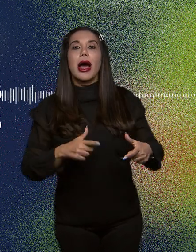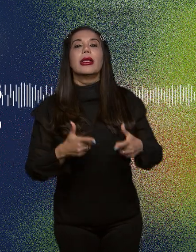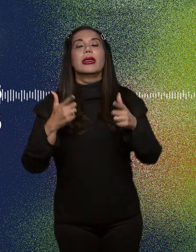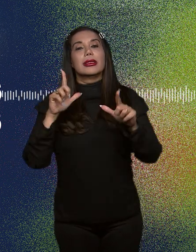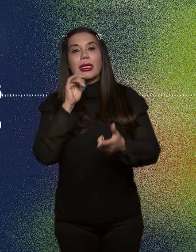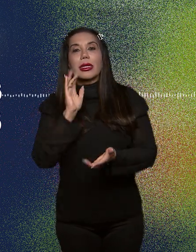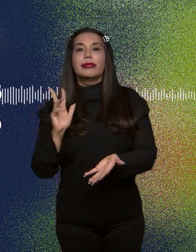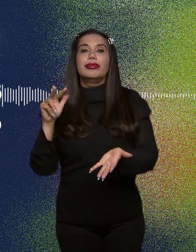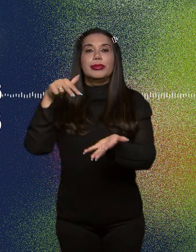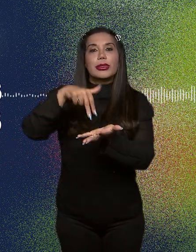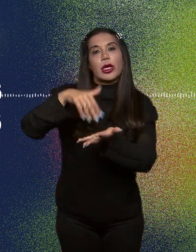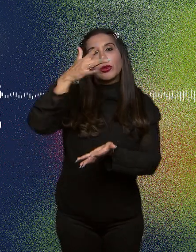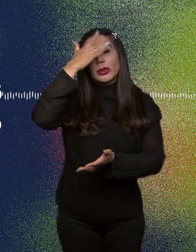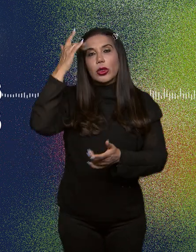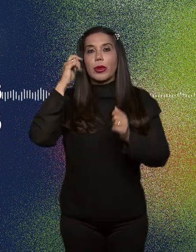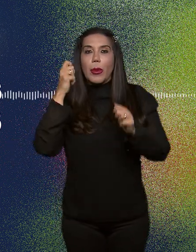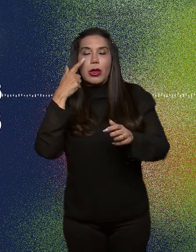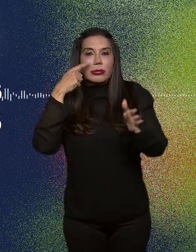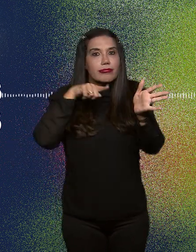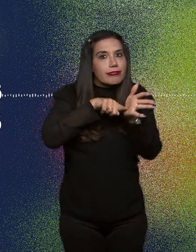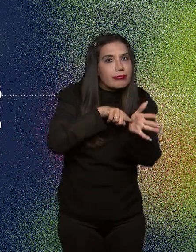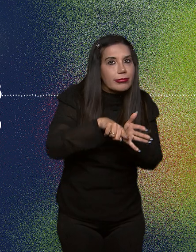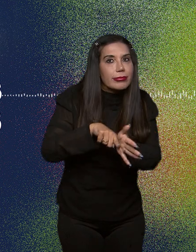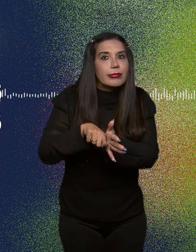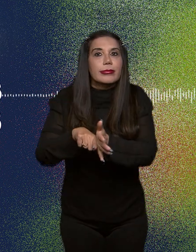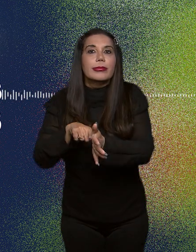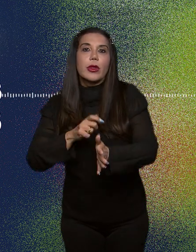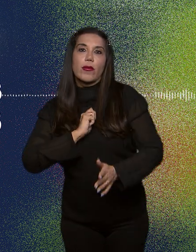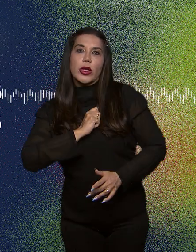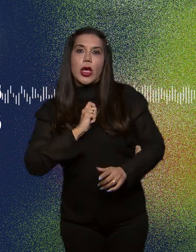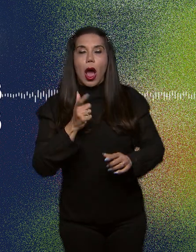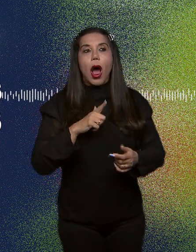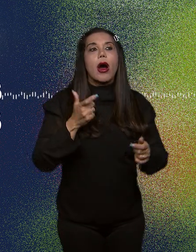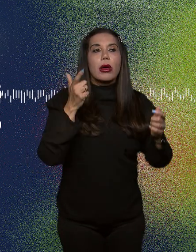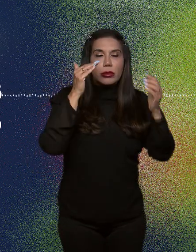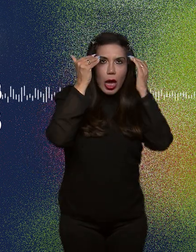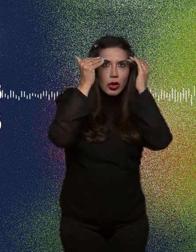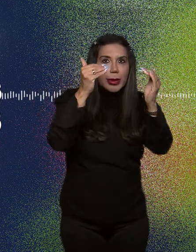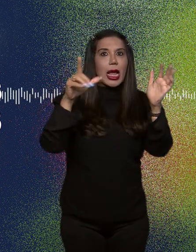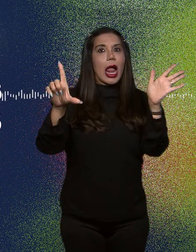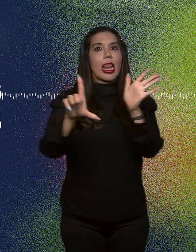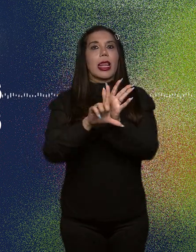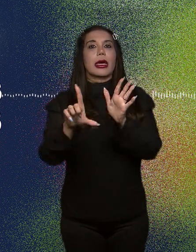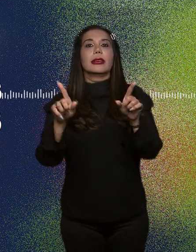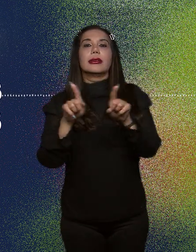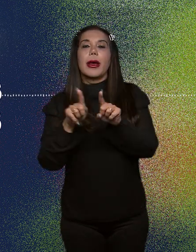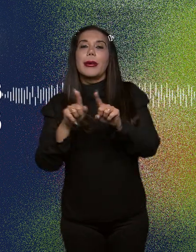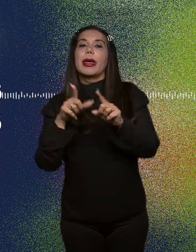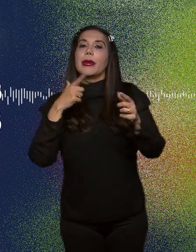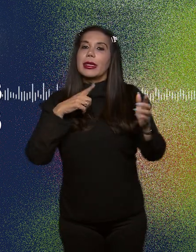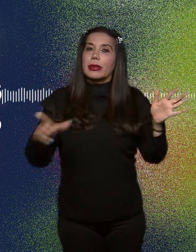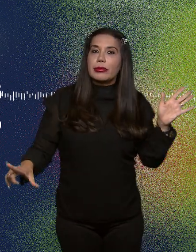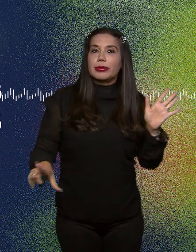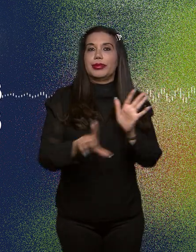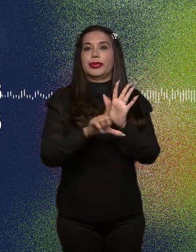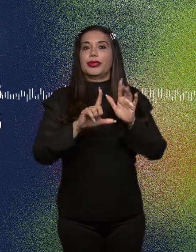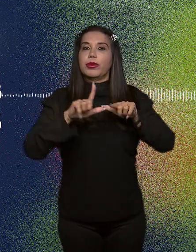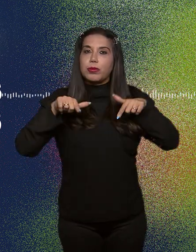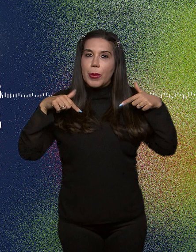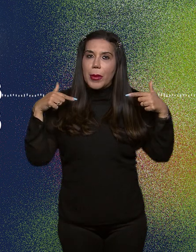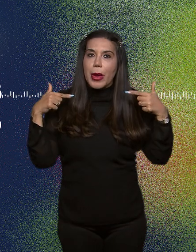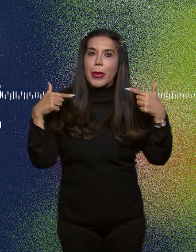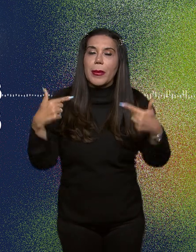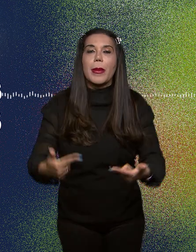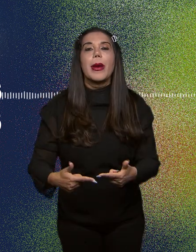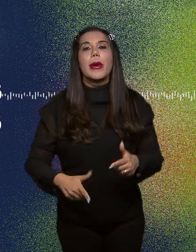em que as pessoas possam fiscalizar se essa lei está sendo cumprida. A gente também tem que regulamentar